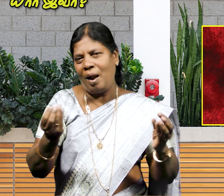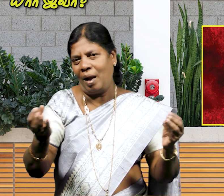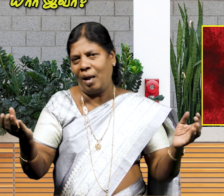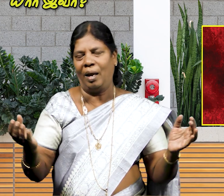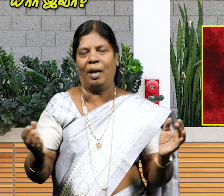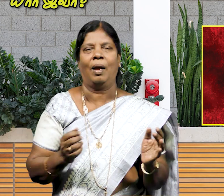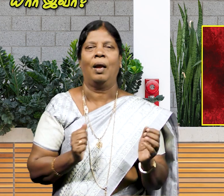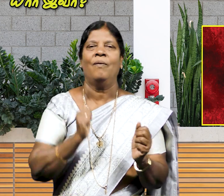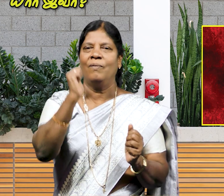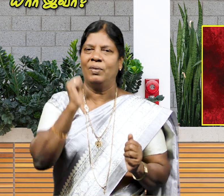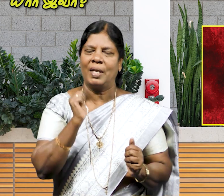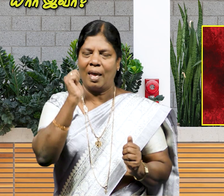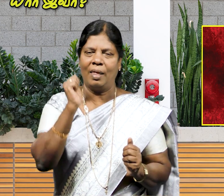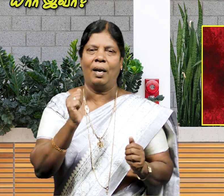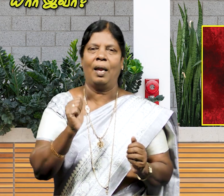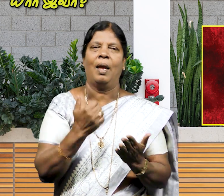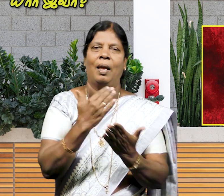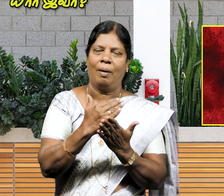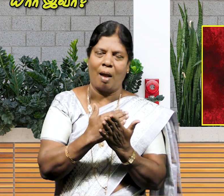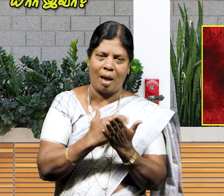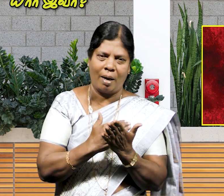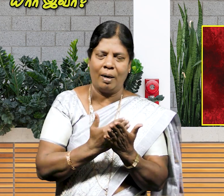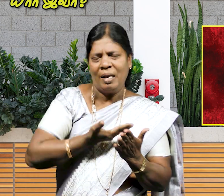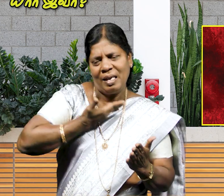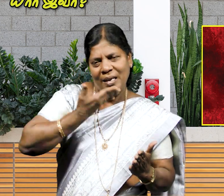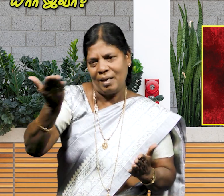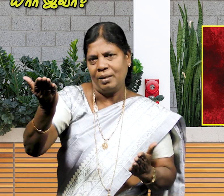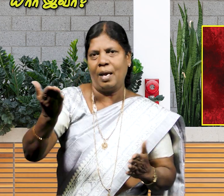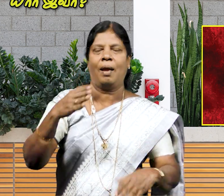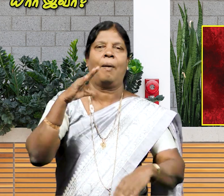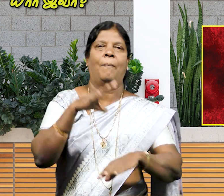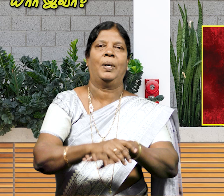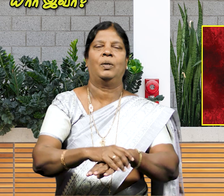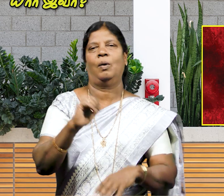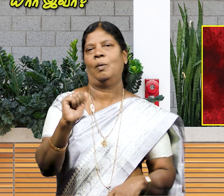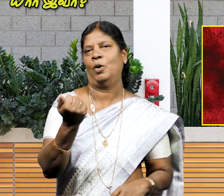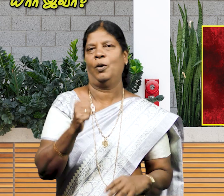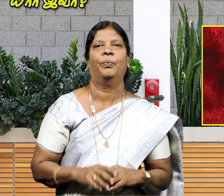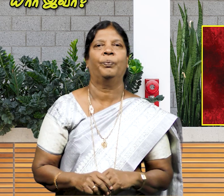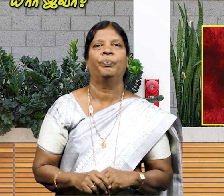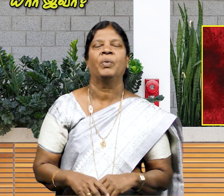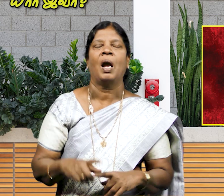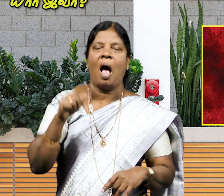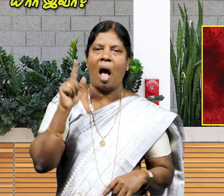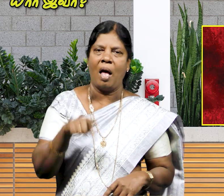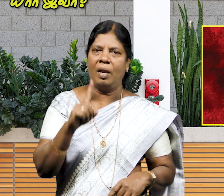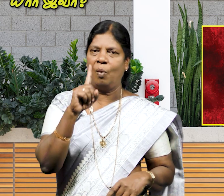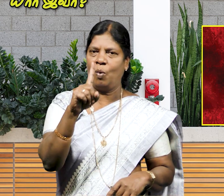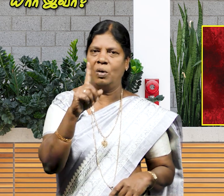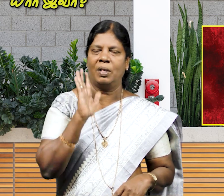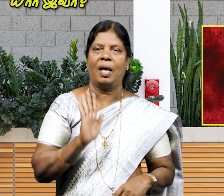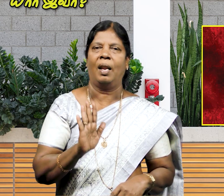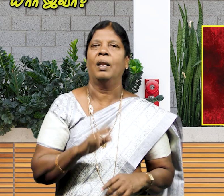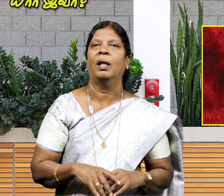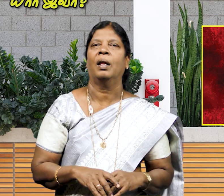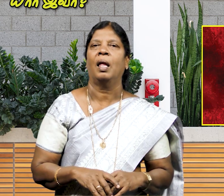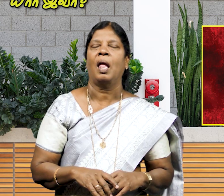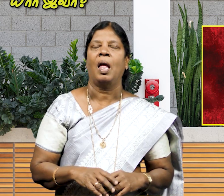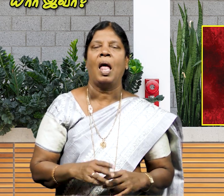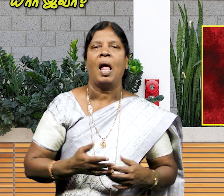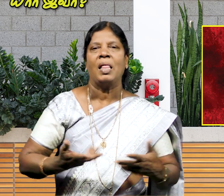விட்டதினாலே அநேக தகவல்களை விவரங்களை சுலபமாக நாம் பெற்றுக்கொள்கிறோம்.